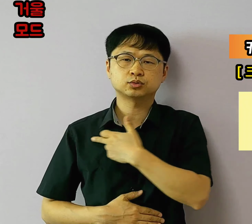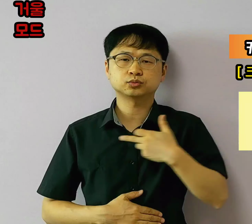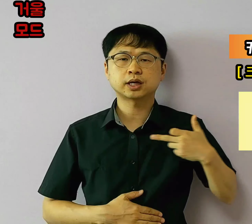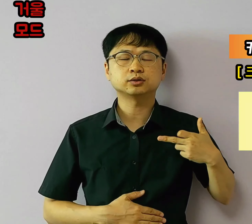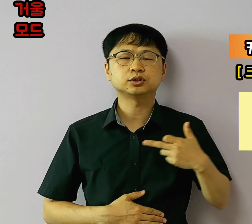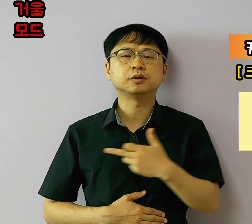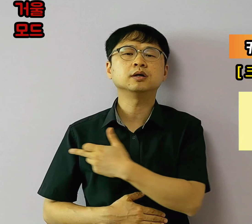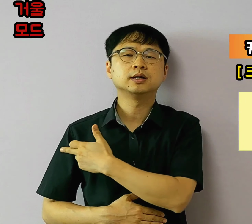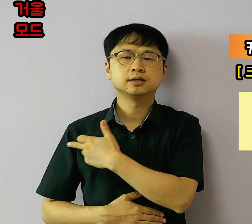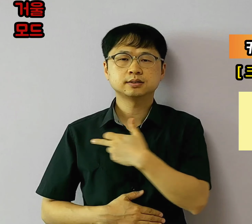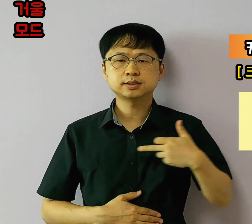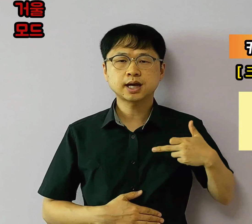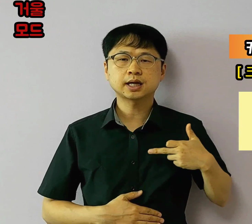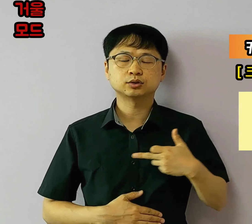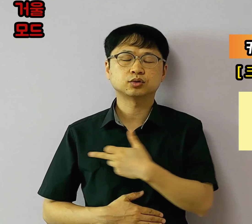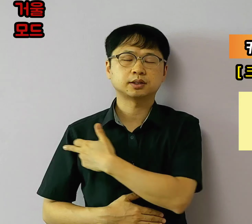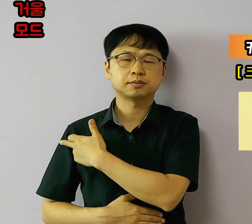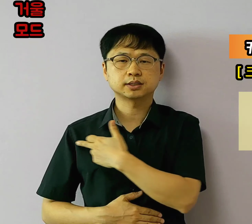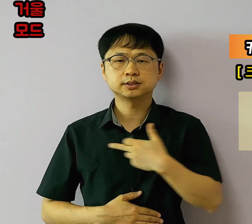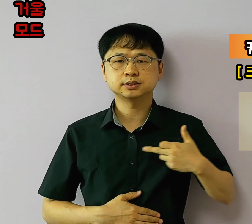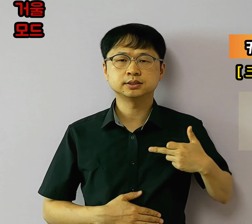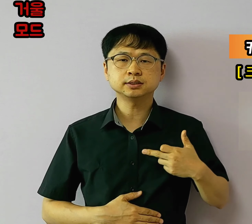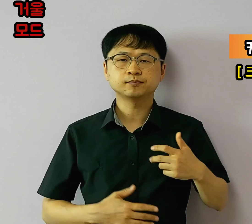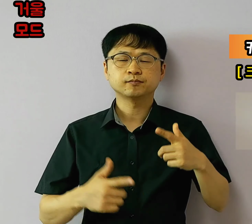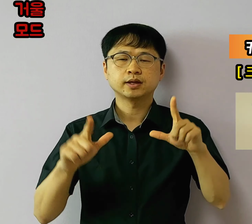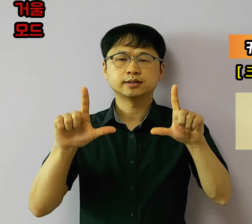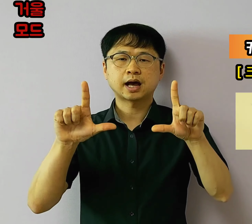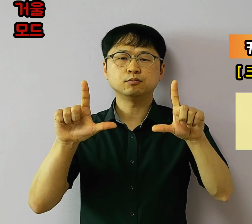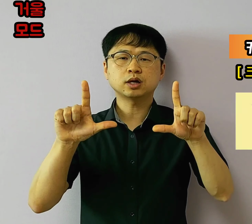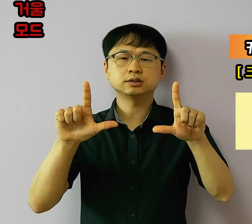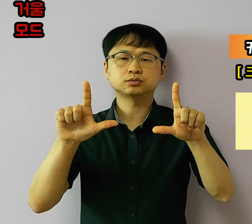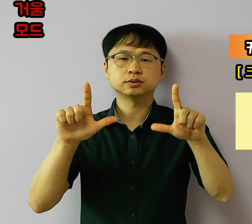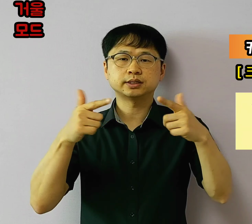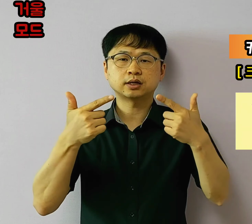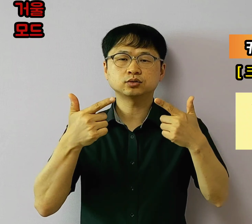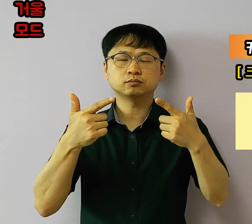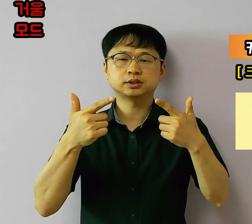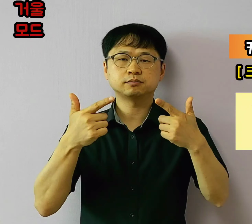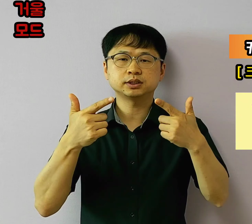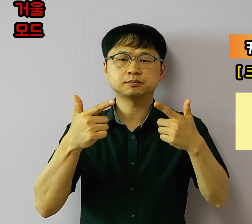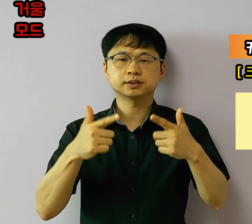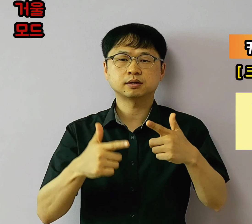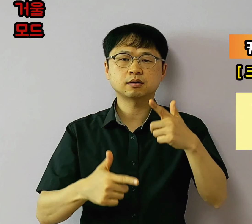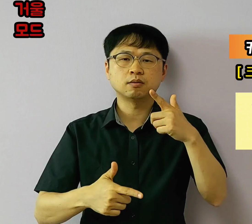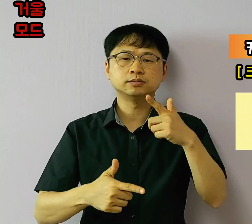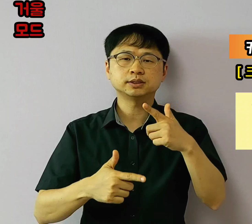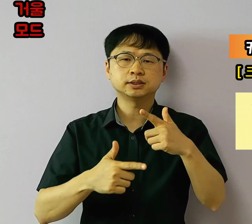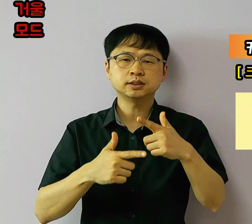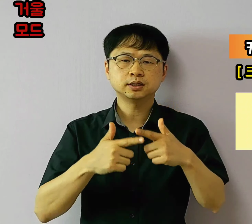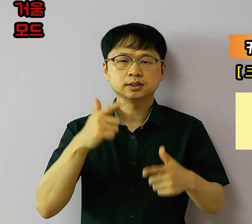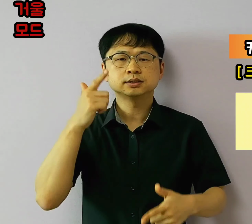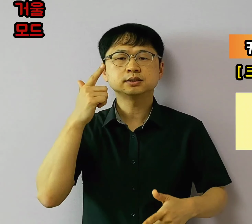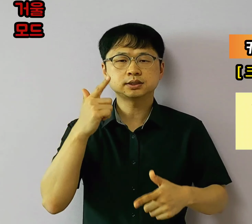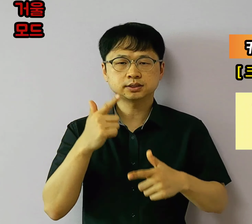쭉 당겨주시면 크다라는 소가 됩니다. 큰 나무라는 소는 양손 엄지검지를 펴서 검지를